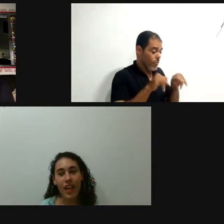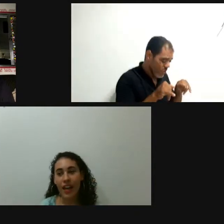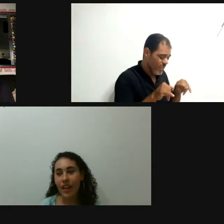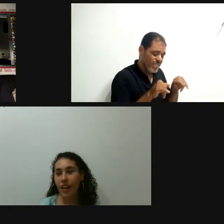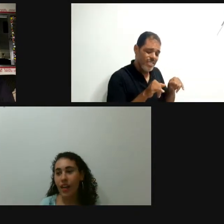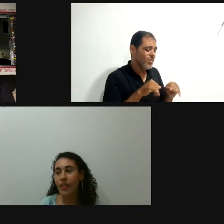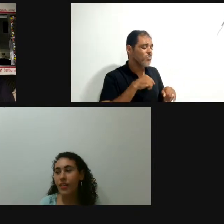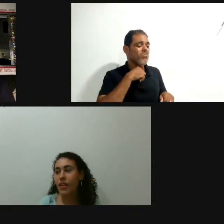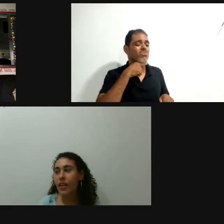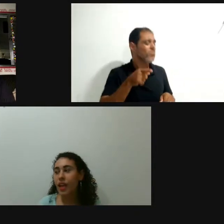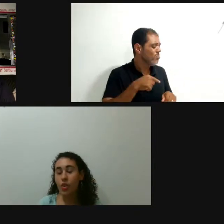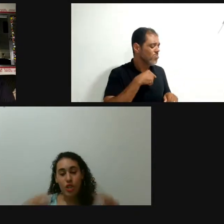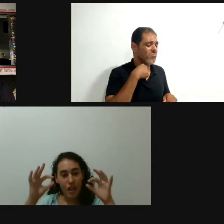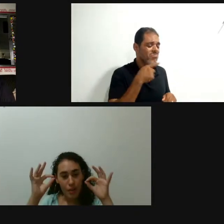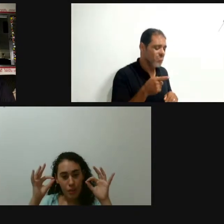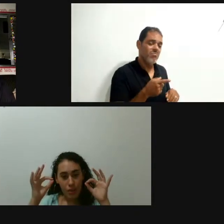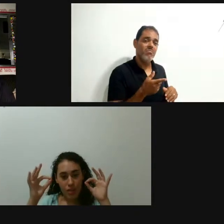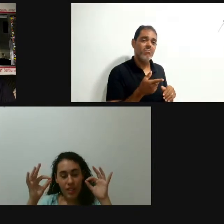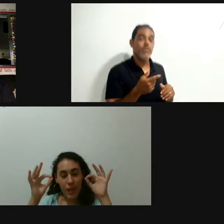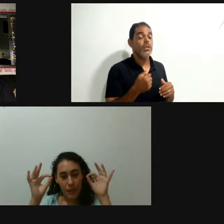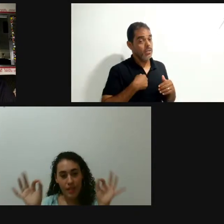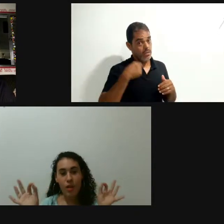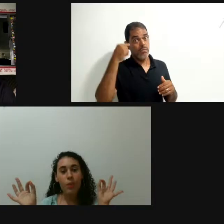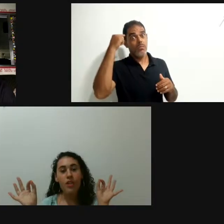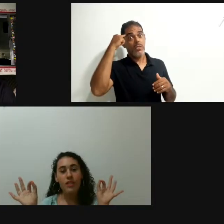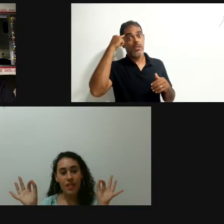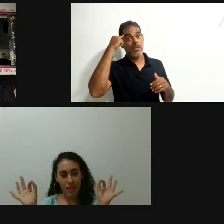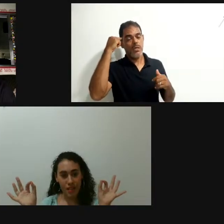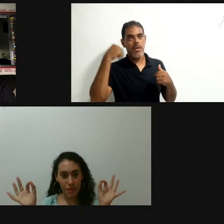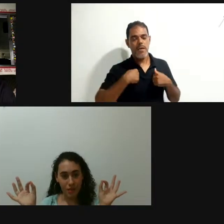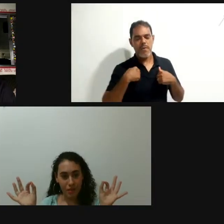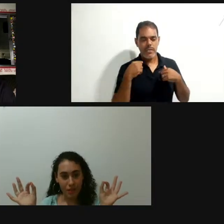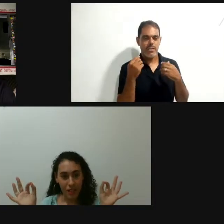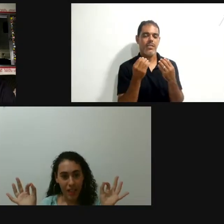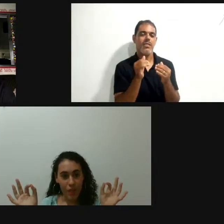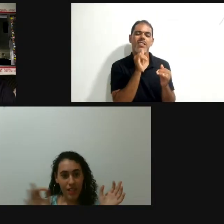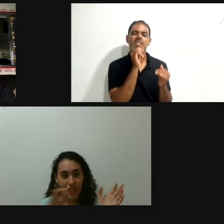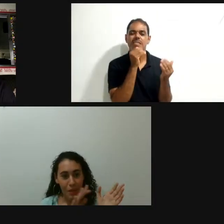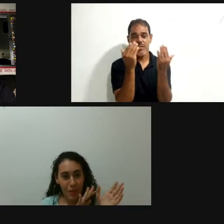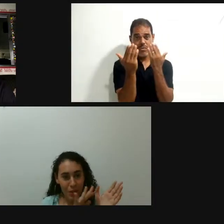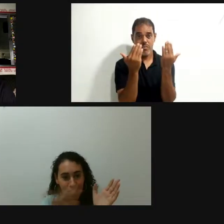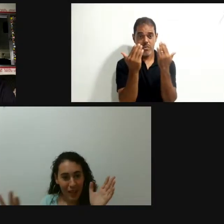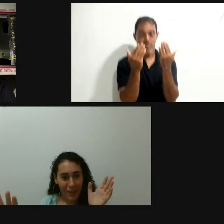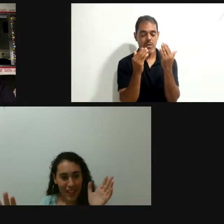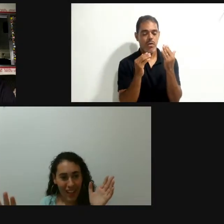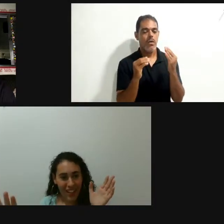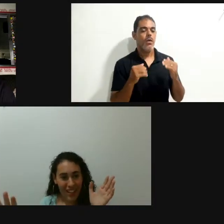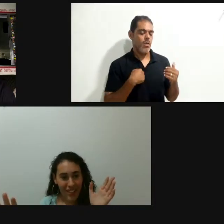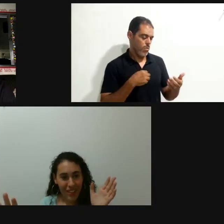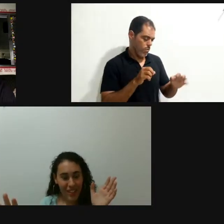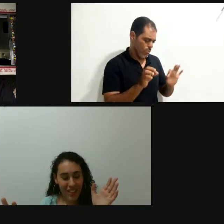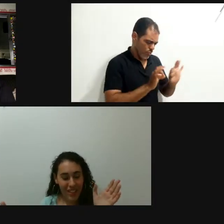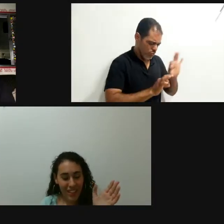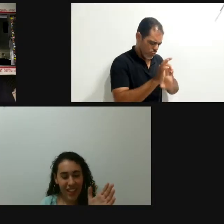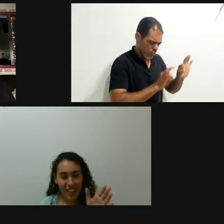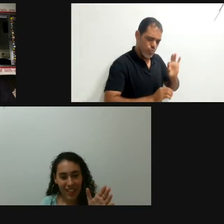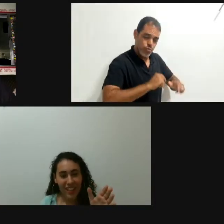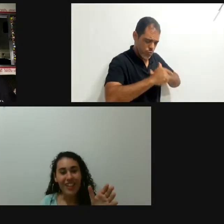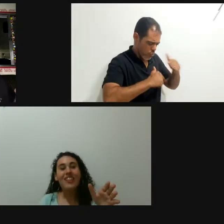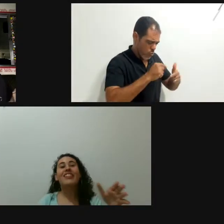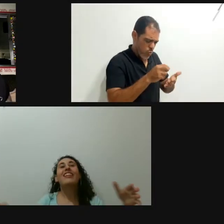dizer, eu chamo de depressão pós-desenho, que é você terminou de trabalhar ali no que você